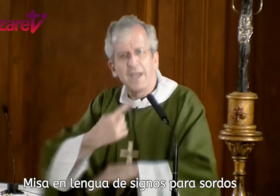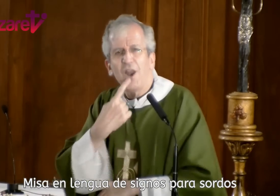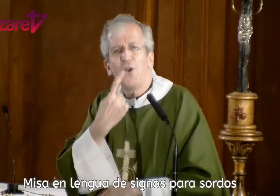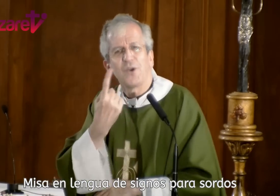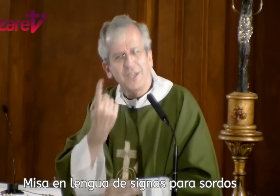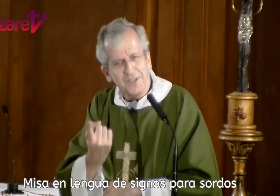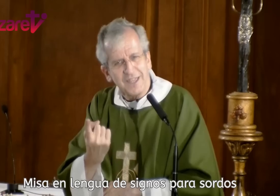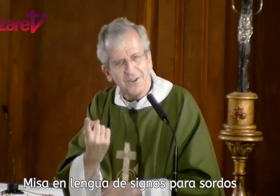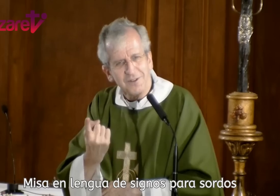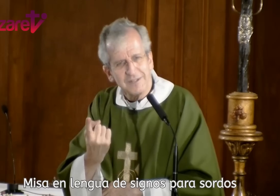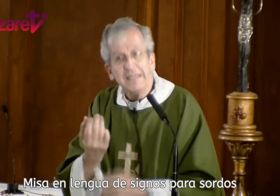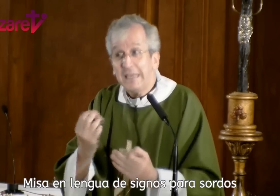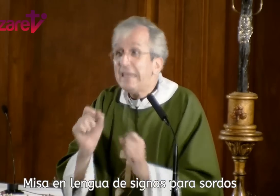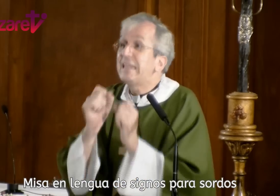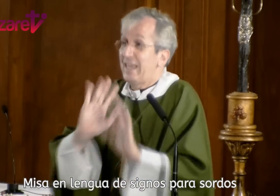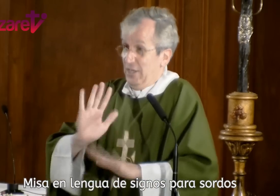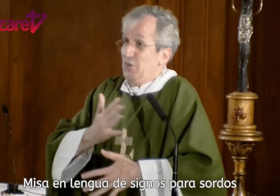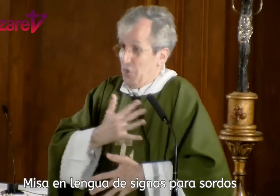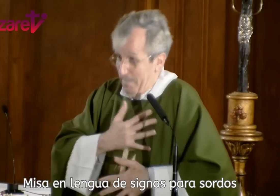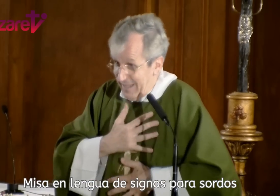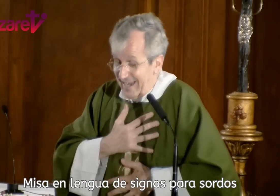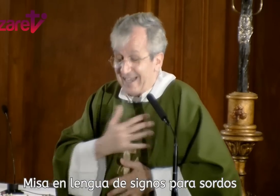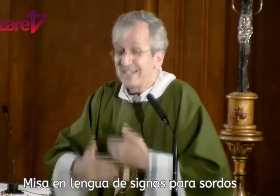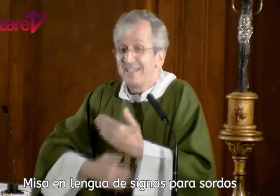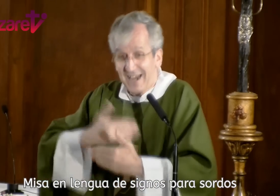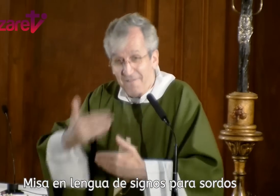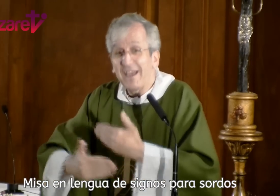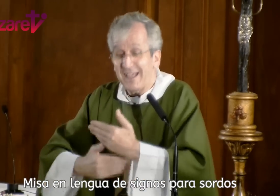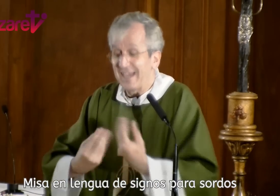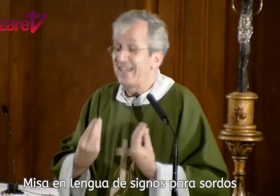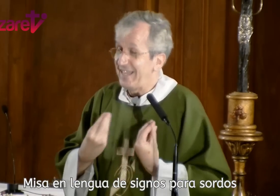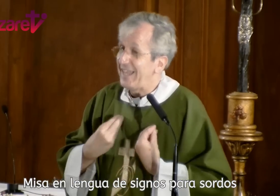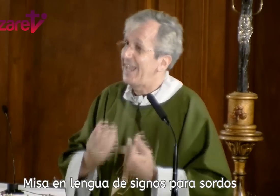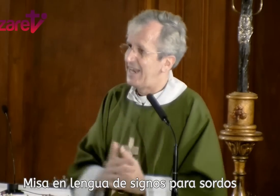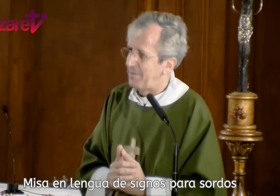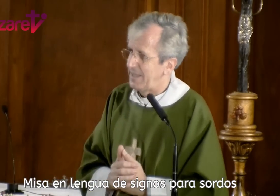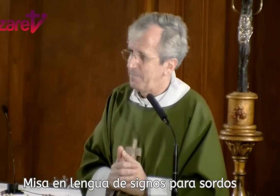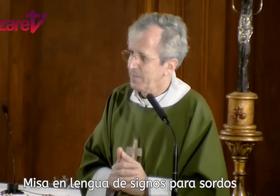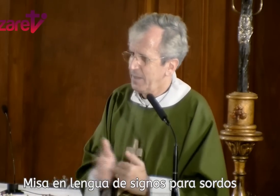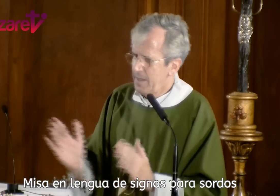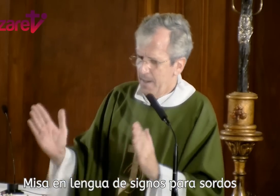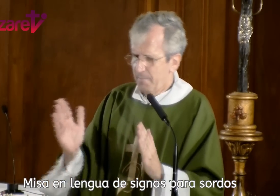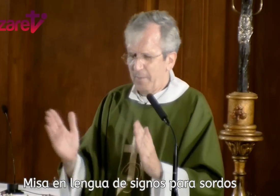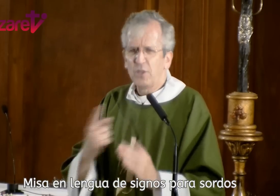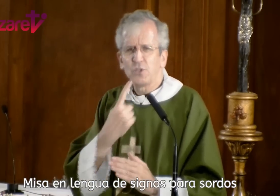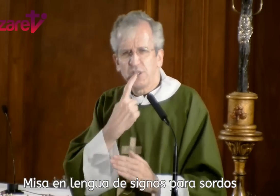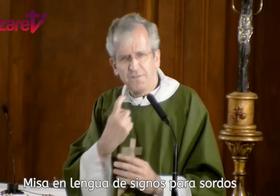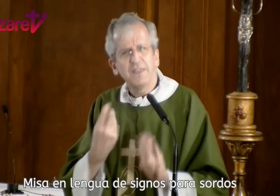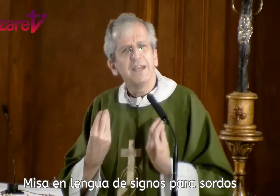cumple lo que yo te digo y te sorprenderás de la eficacia que tiene en la vida. Momentos difíciles